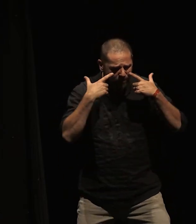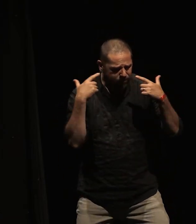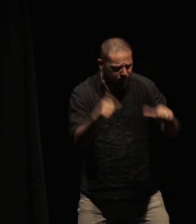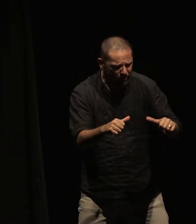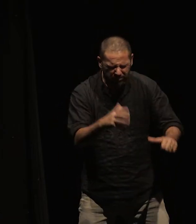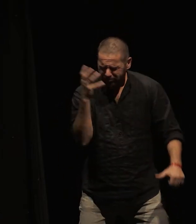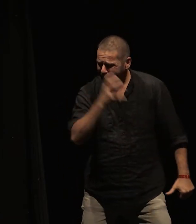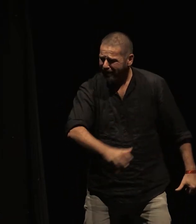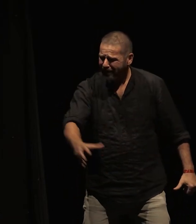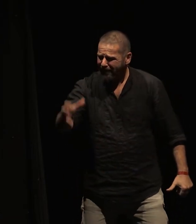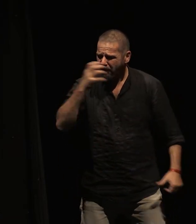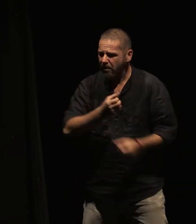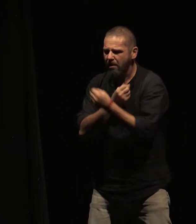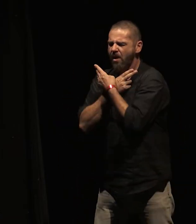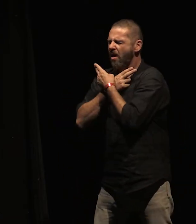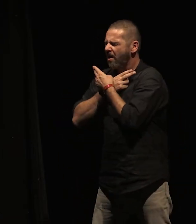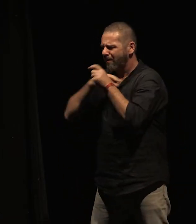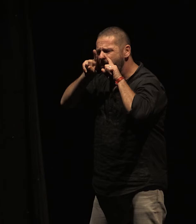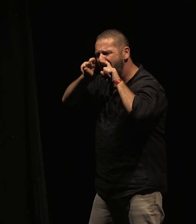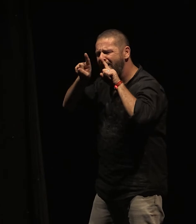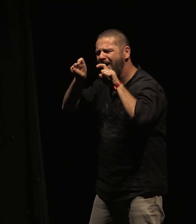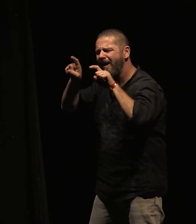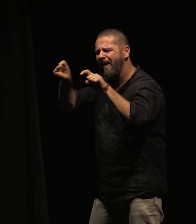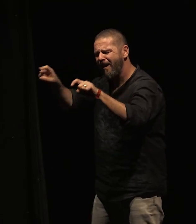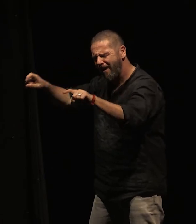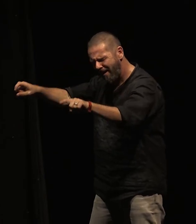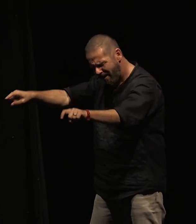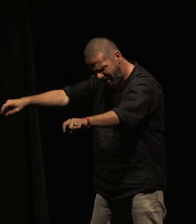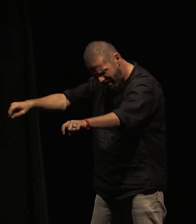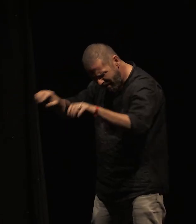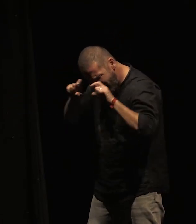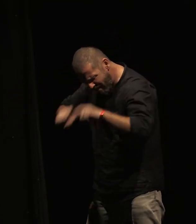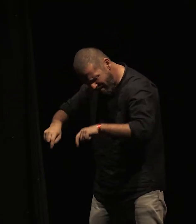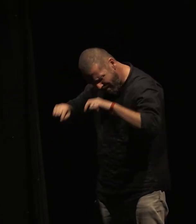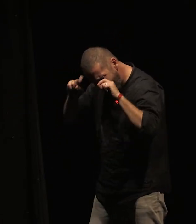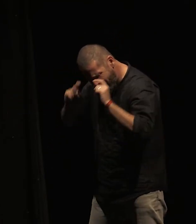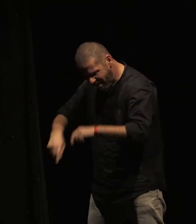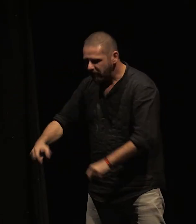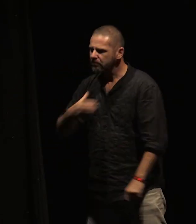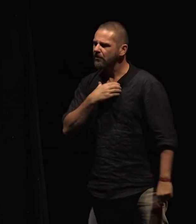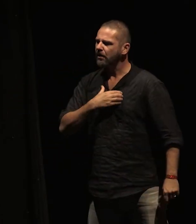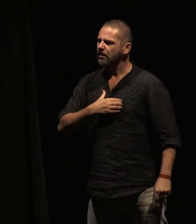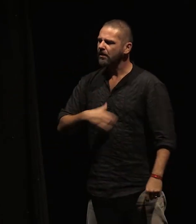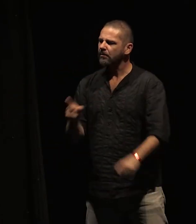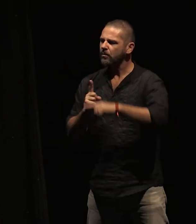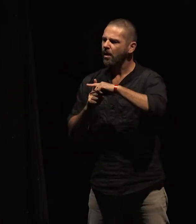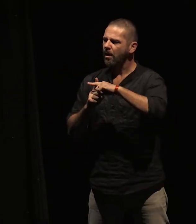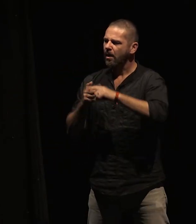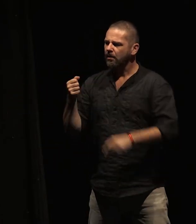éclata en sanglots. Le prêtre s'avança la croix à la main. Il dit au poète « Confesse tes